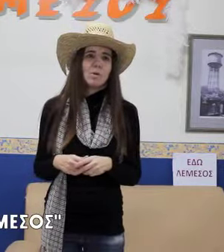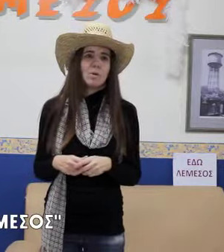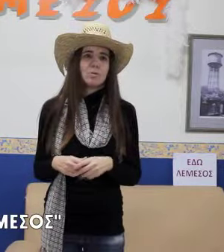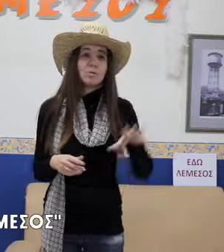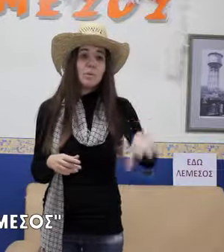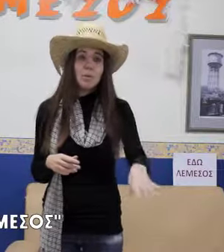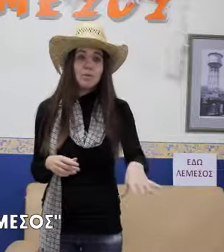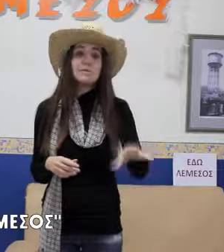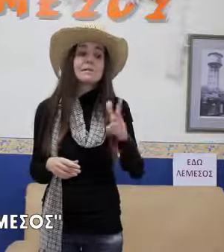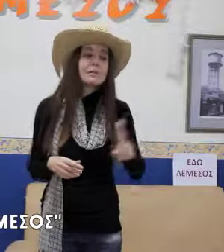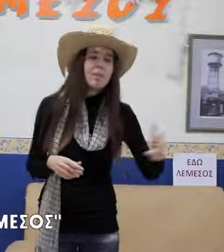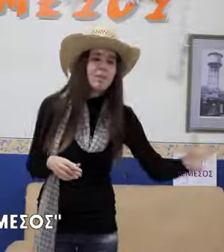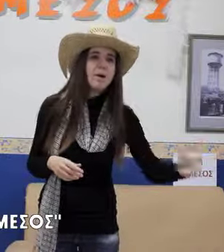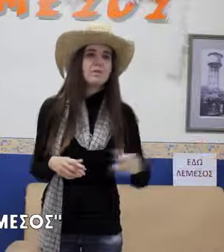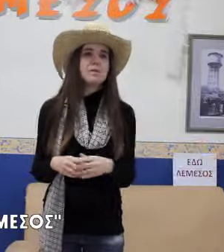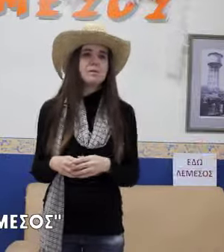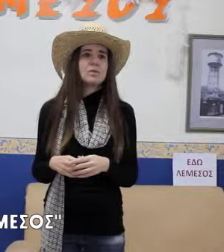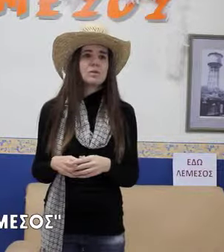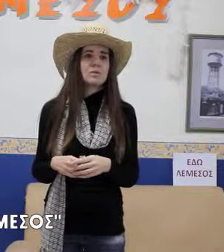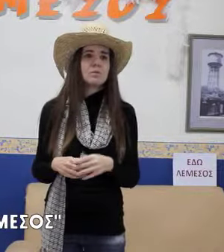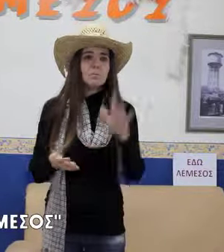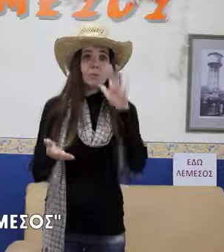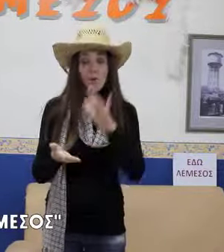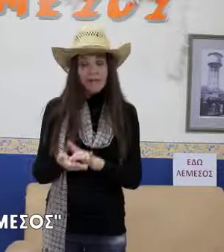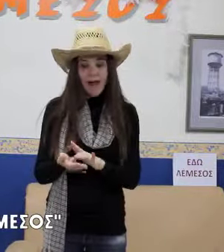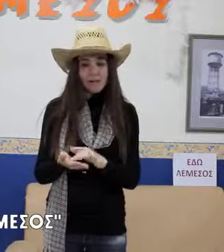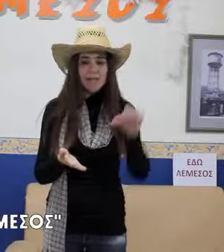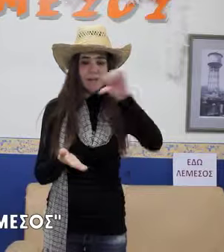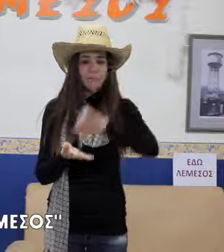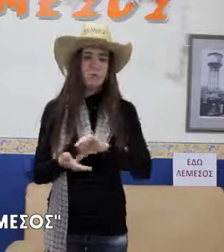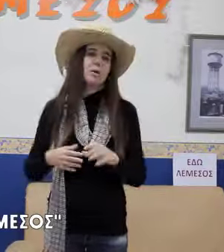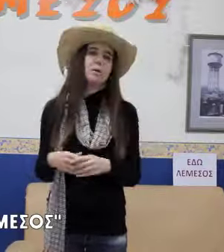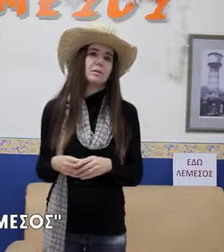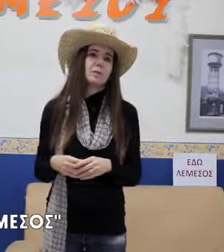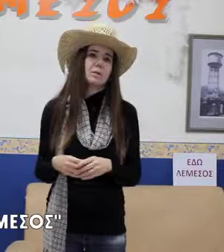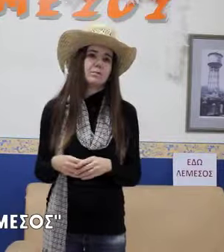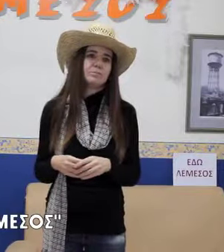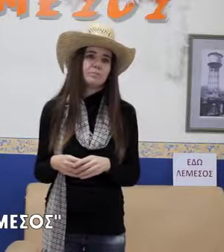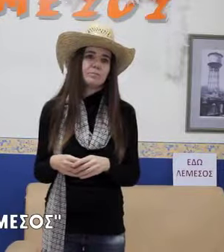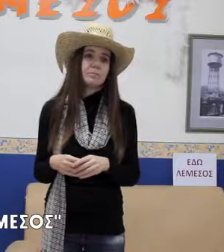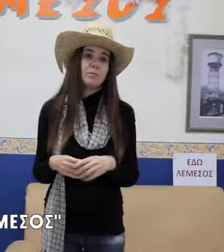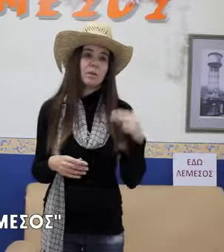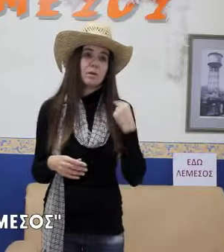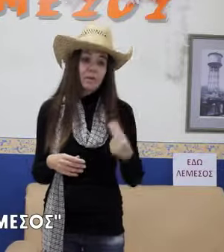χώρους στάθμευσης στο κέντρο της πόλης και τους δημοτικούς χώρους